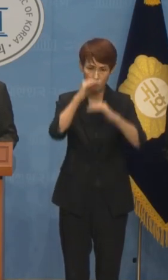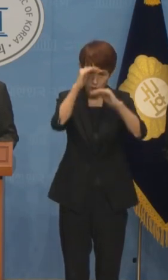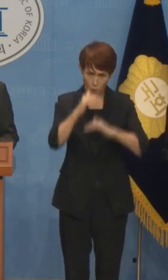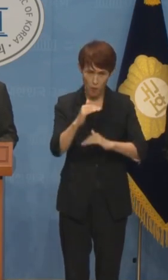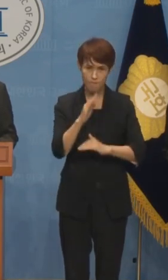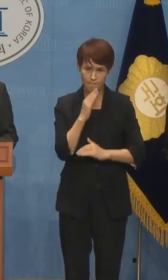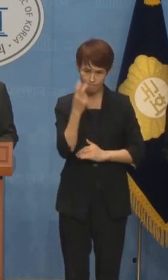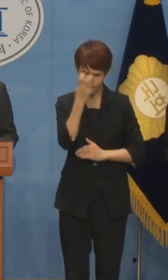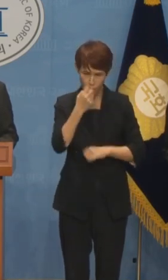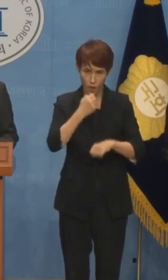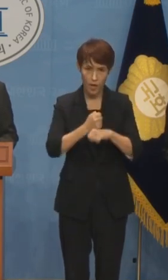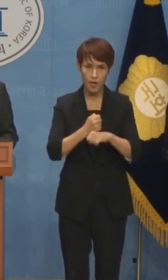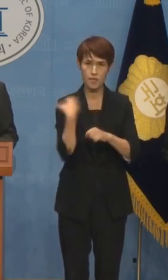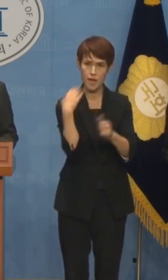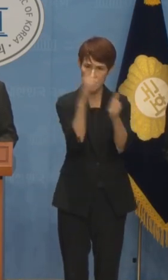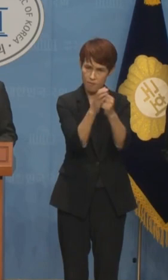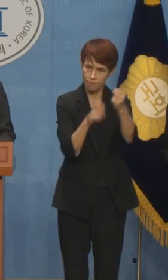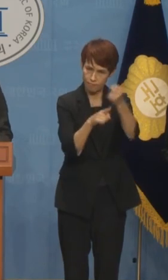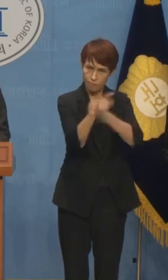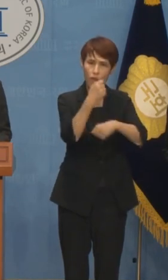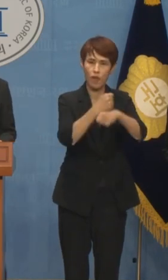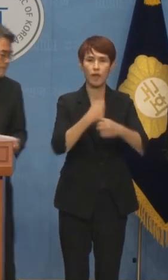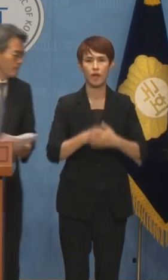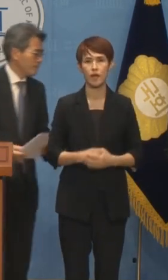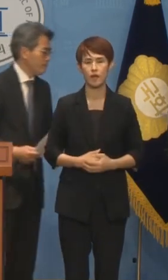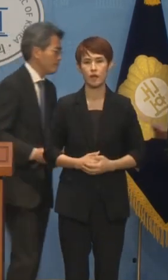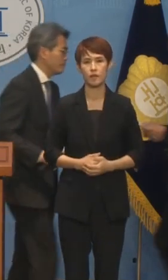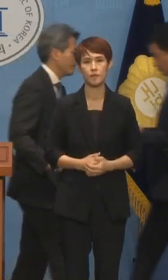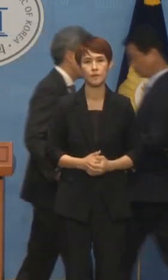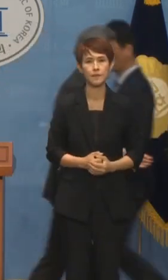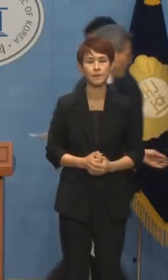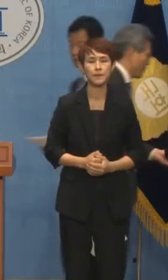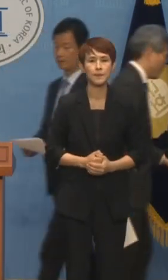규명하고 책임을 묻겠습니다.